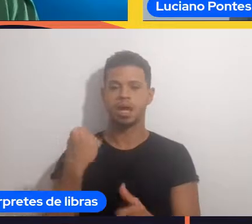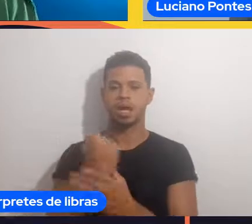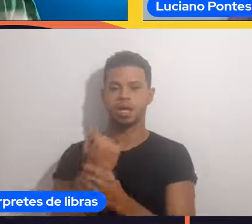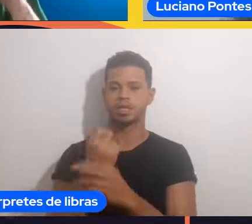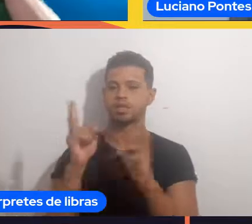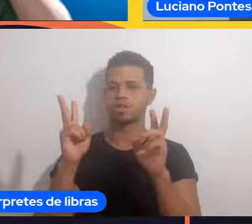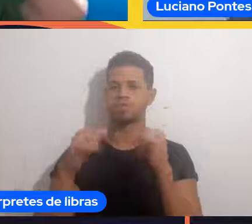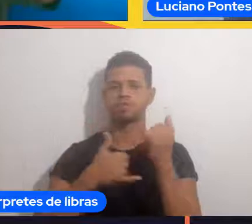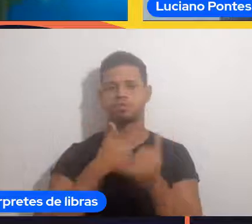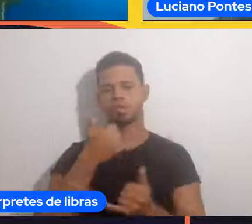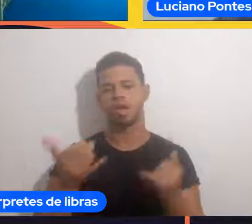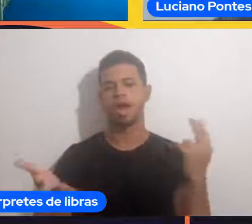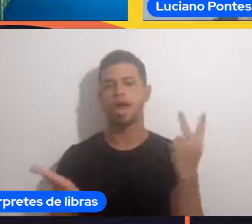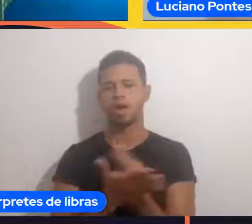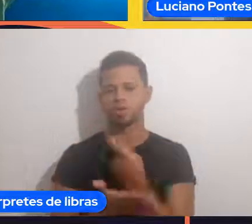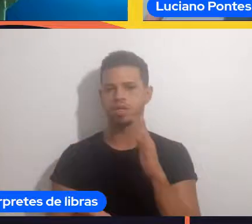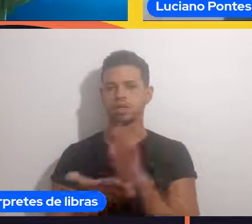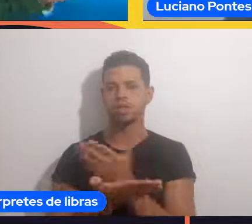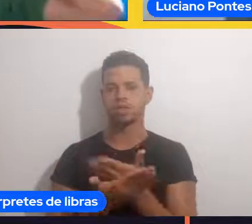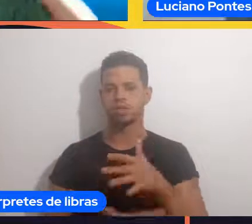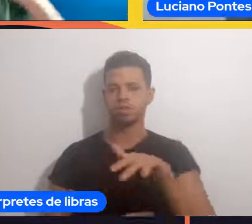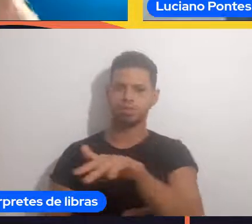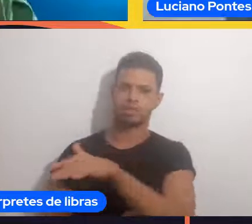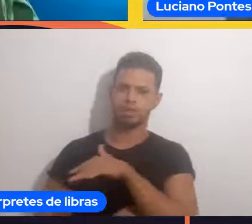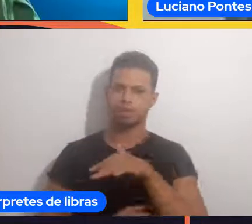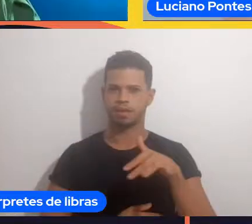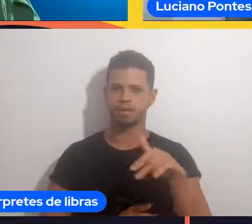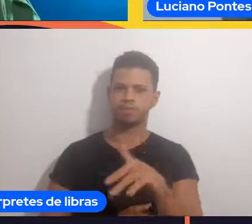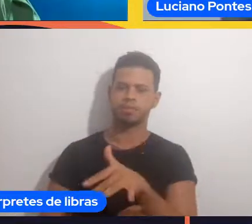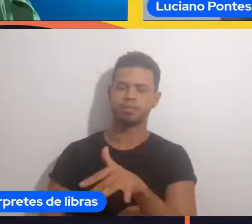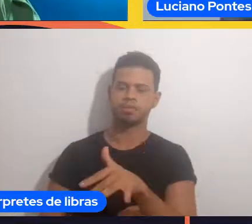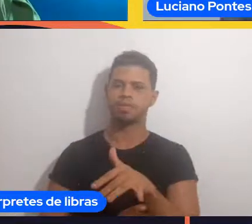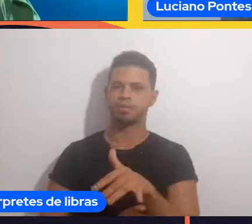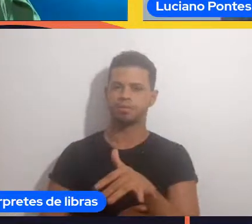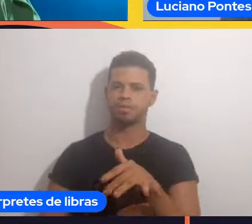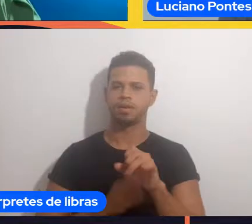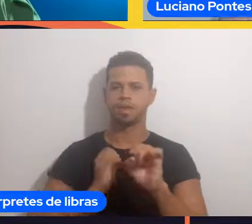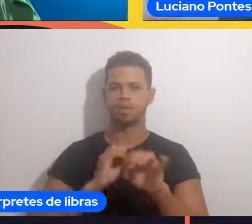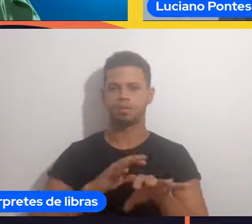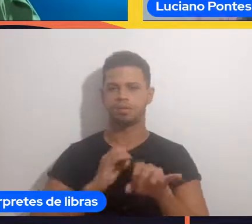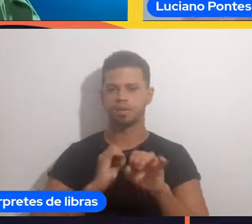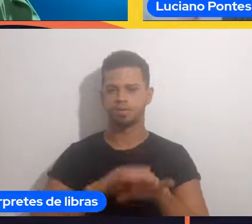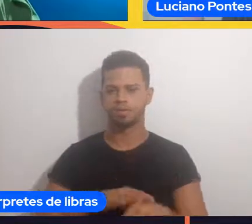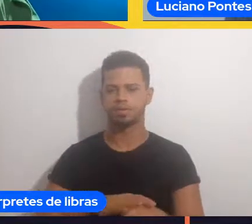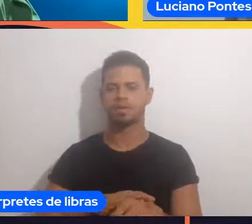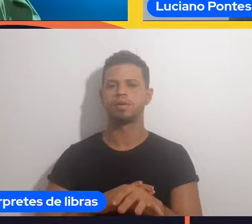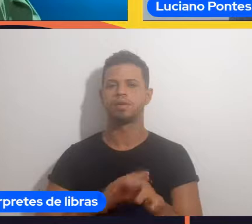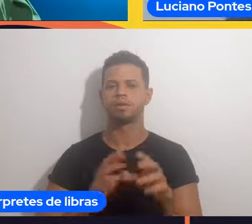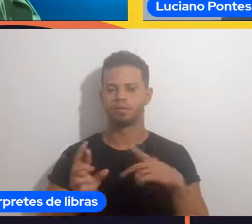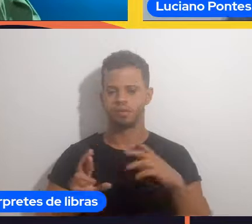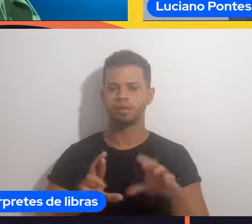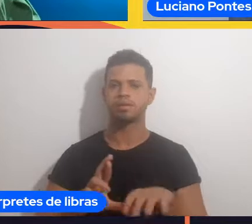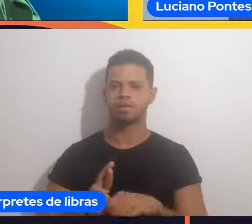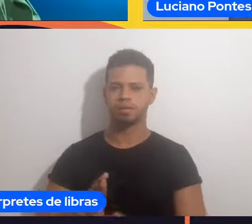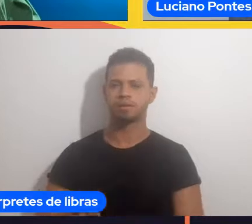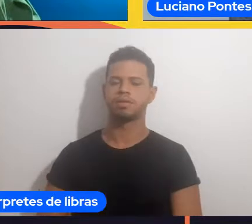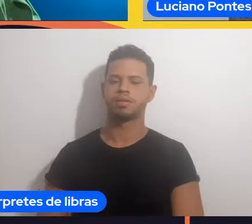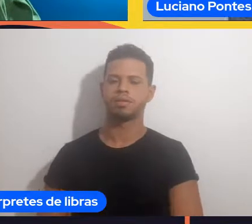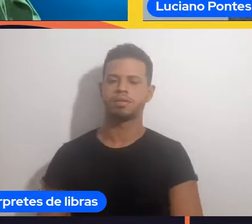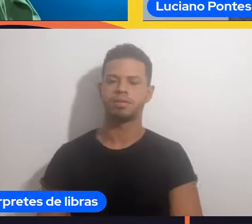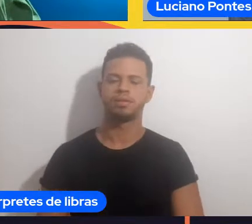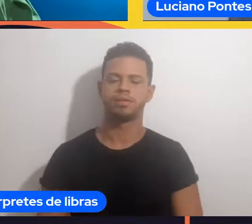em alguns âmbitos, né? Que seja na questão educacional, que seja na relação social, política. Se você puder falar um